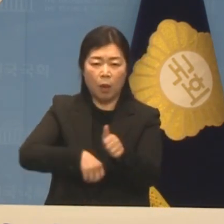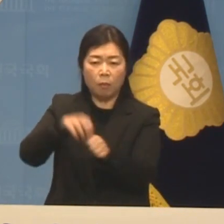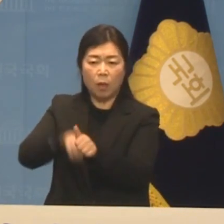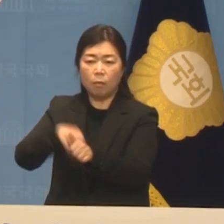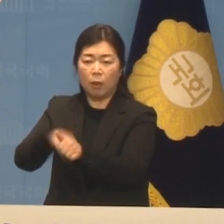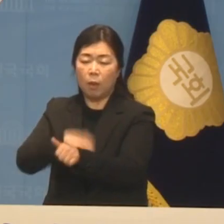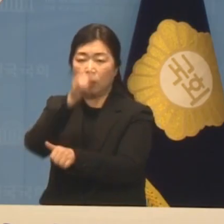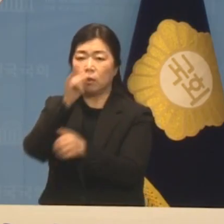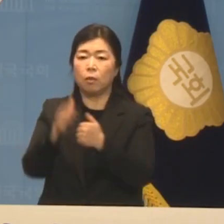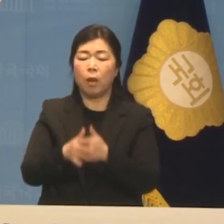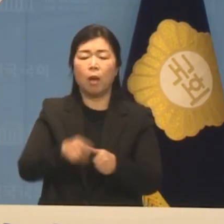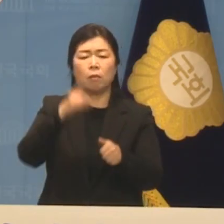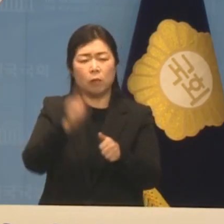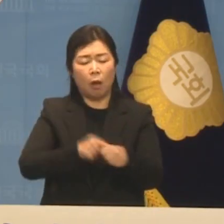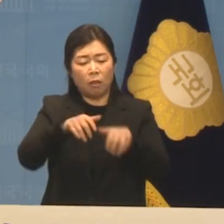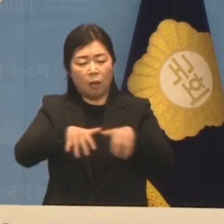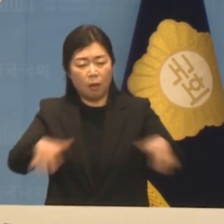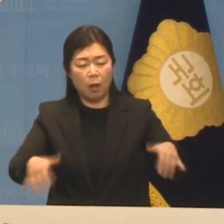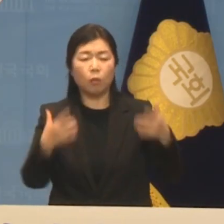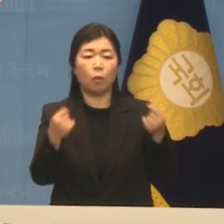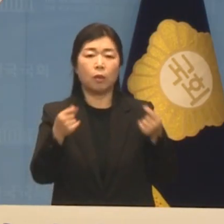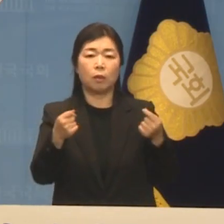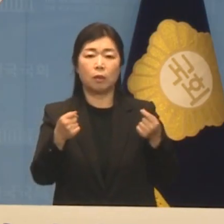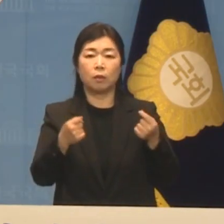하여 다단계 하청에 따른 부작용이